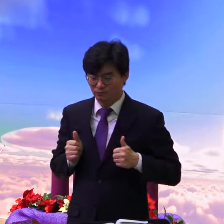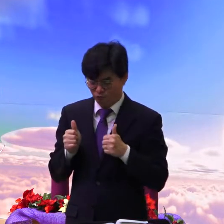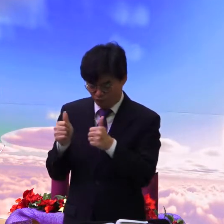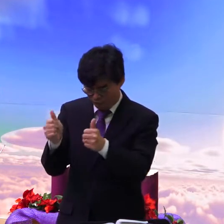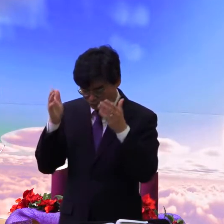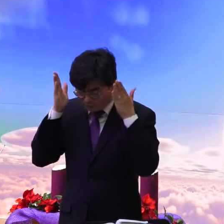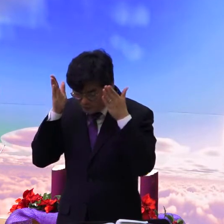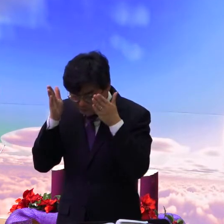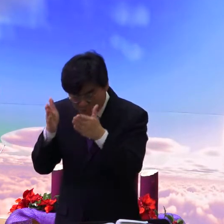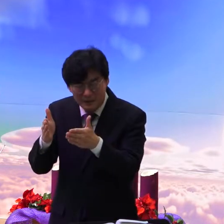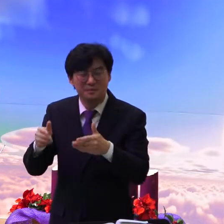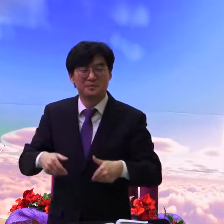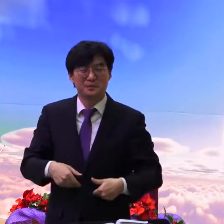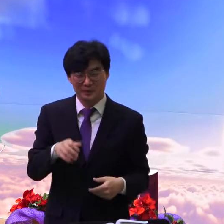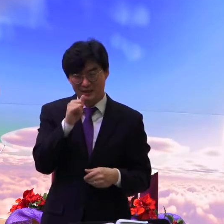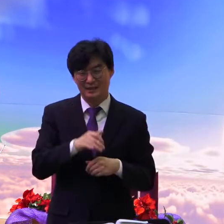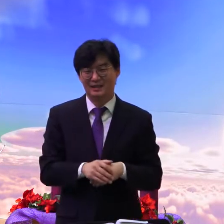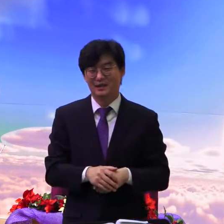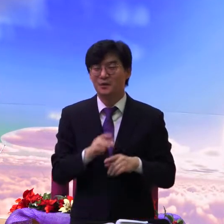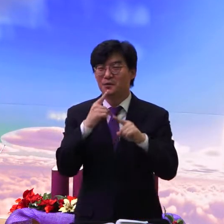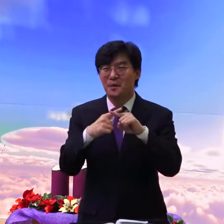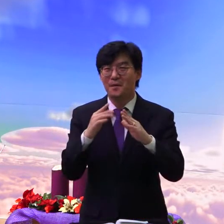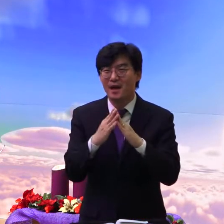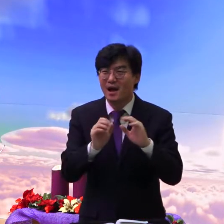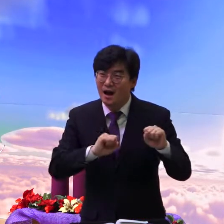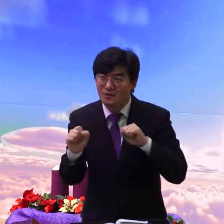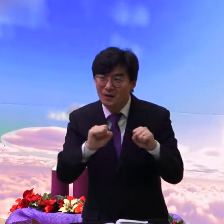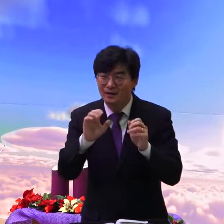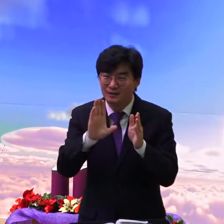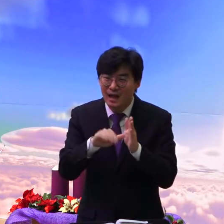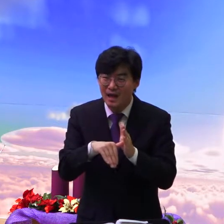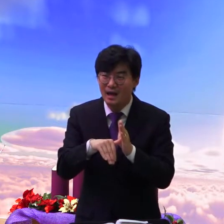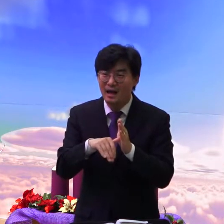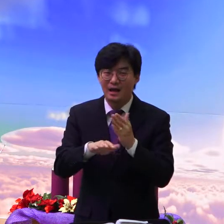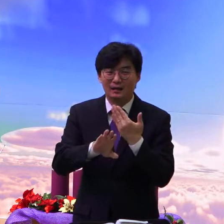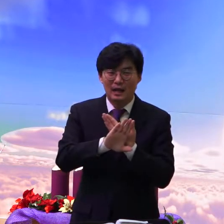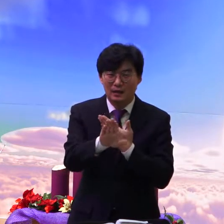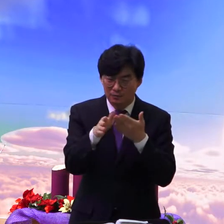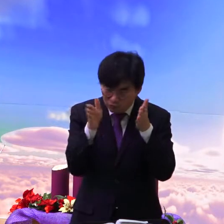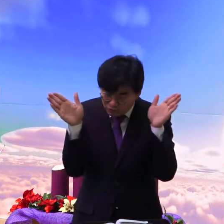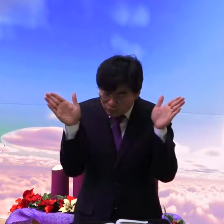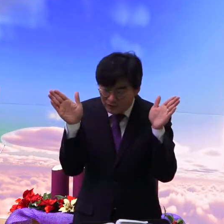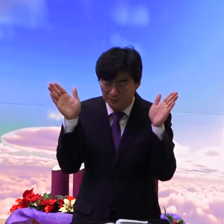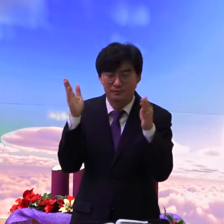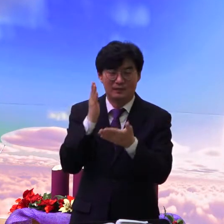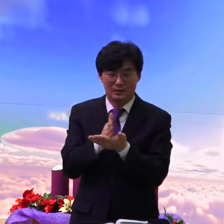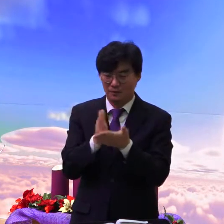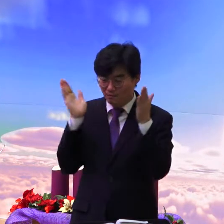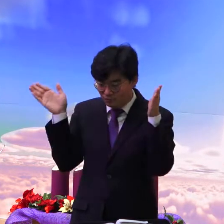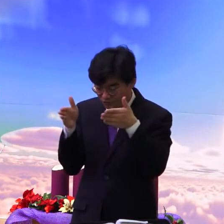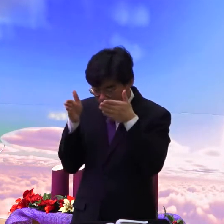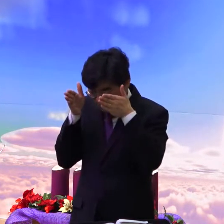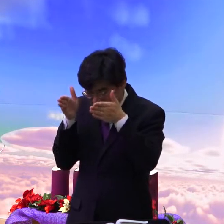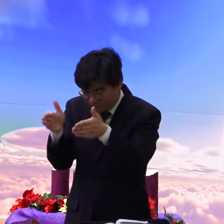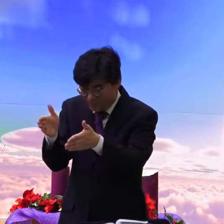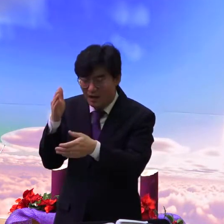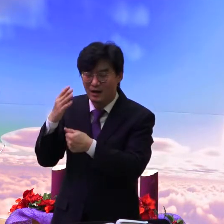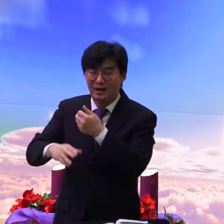오래전에 제가 섬겼었던 어떤 교회에 있던 그 봉사하던 분이 생각이 났습니다.